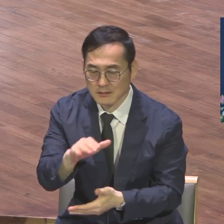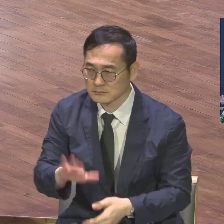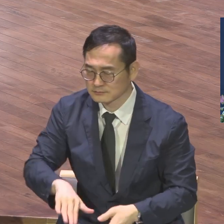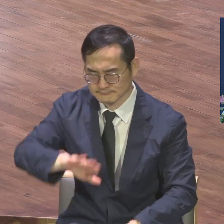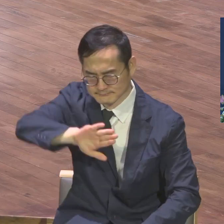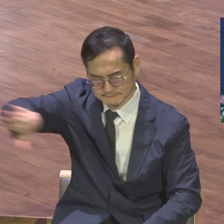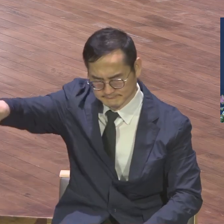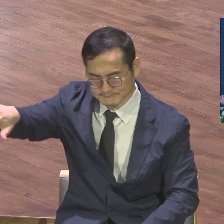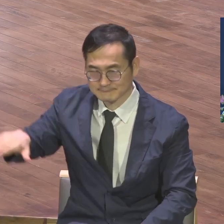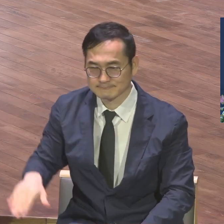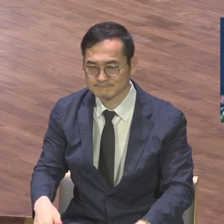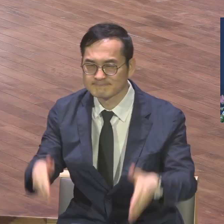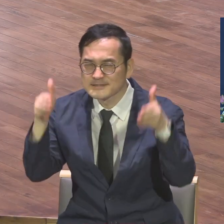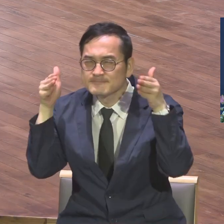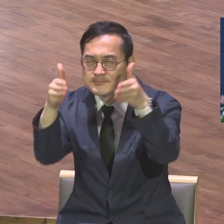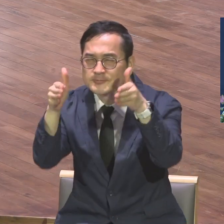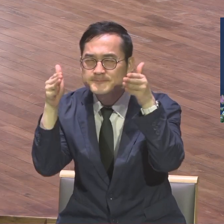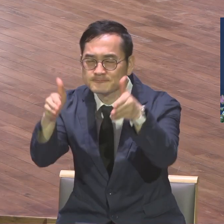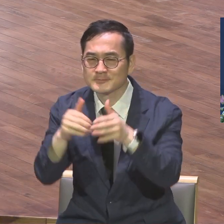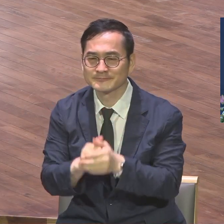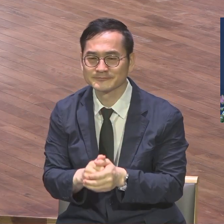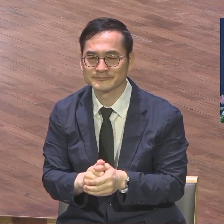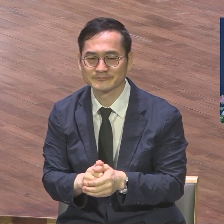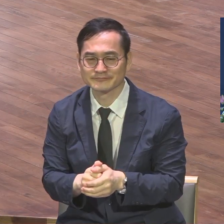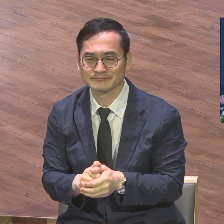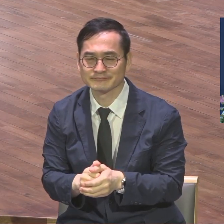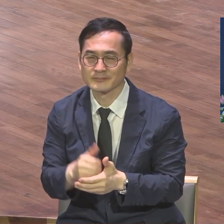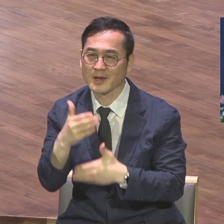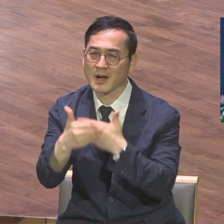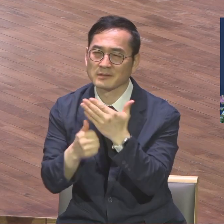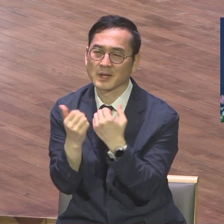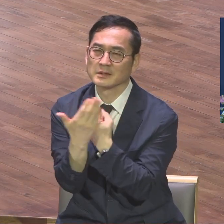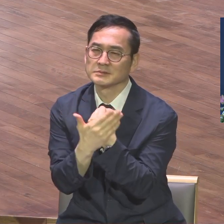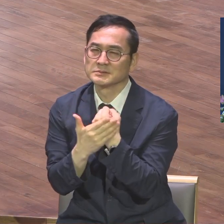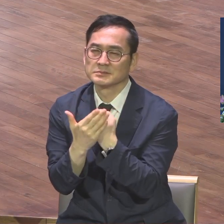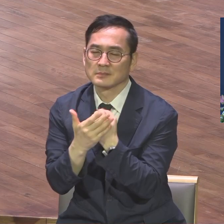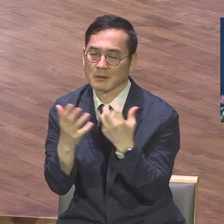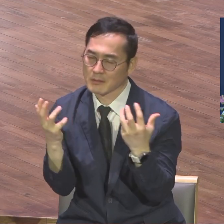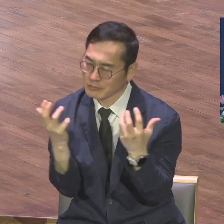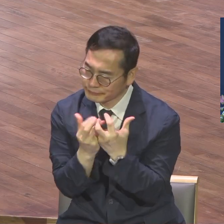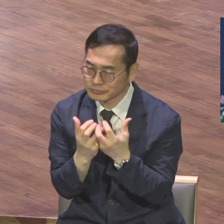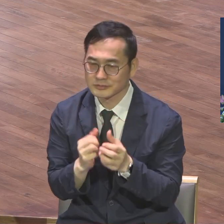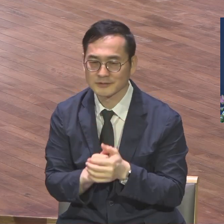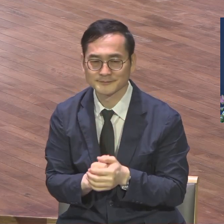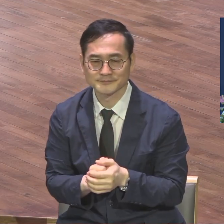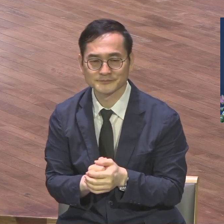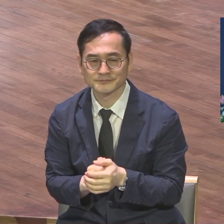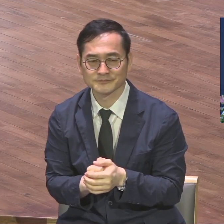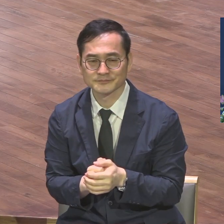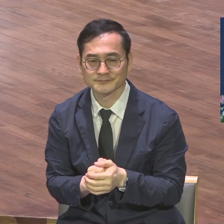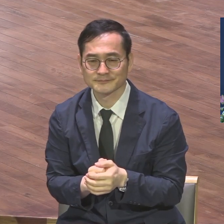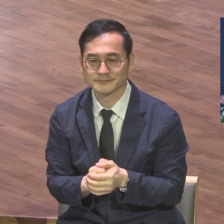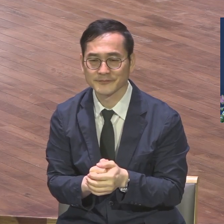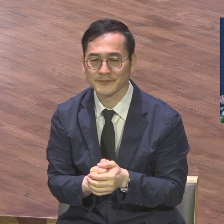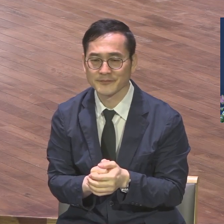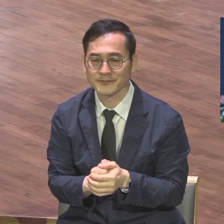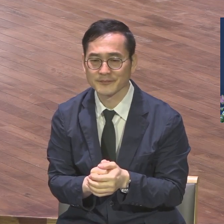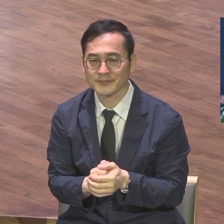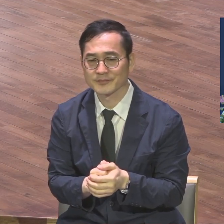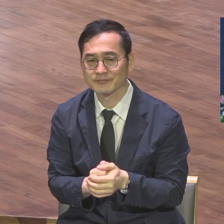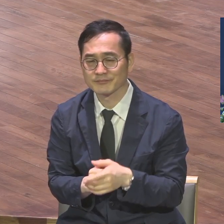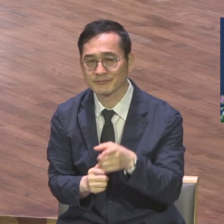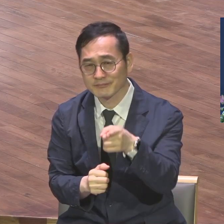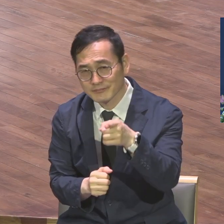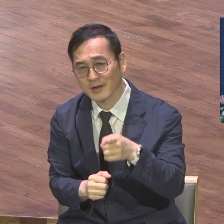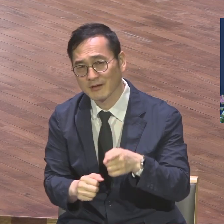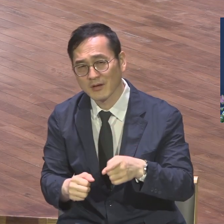최고의 축제를 보냈다. 처음부터 끝까지 어쩌면 그렇게 완벽하게, 정말 누가 저렇게 기획을